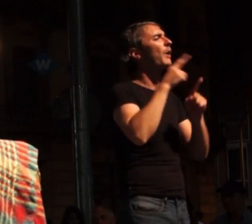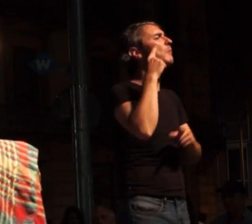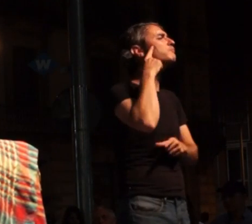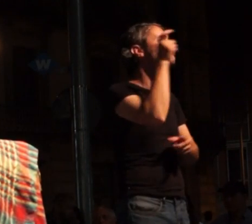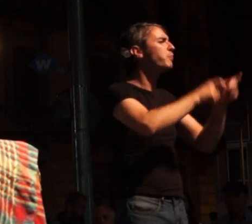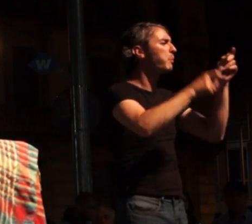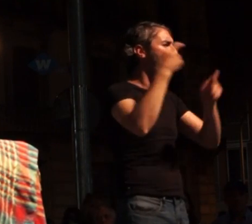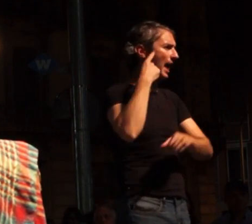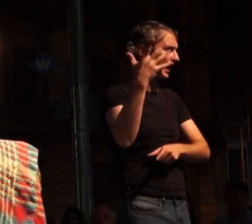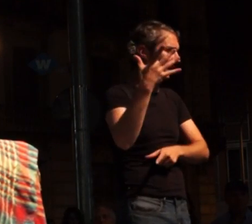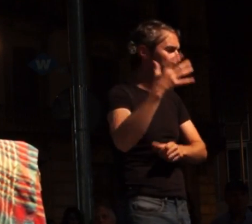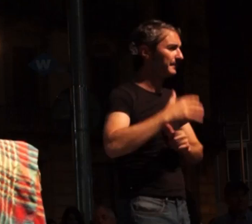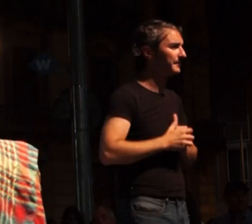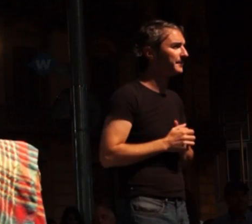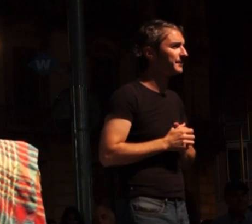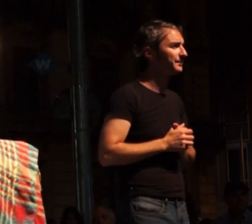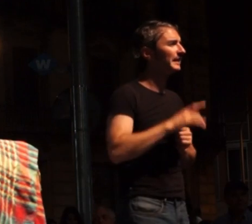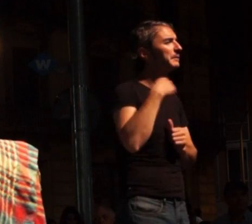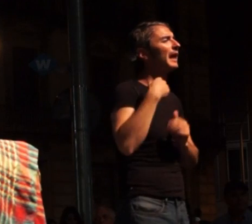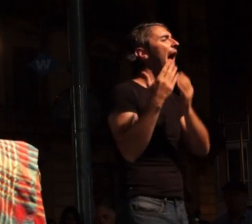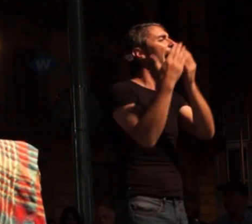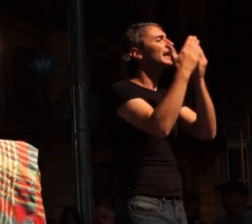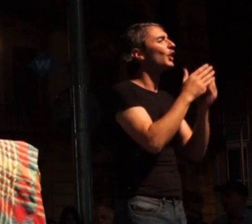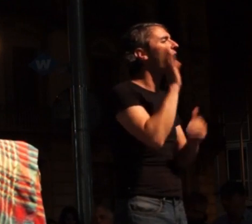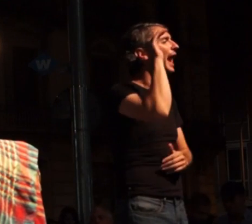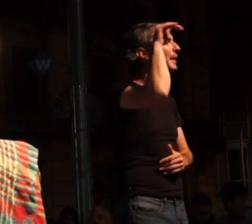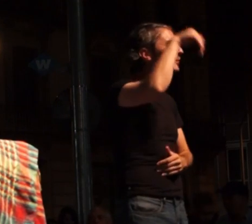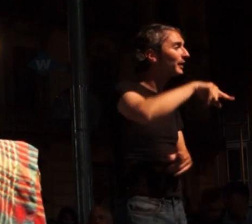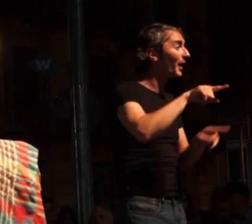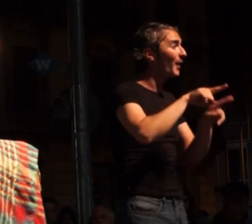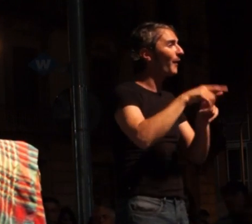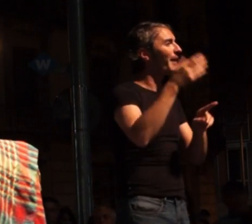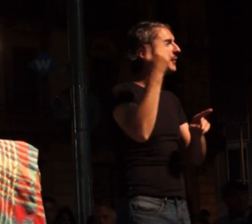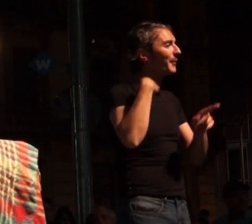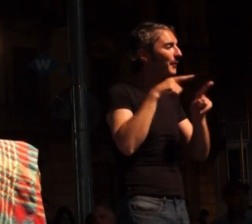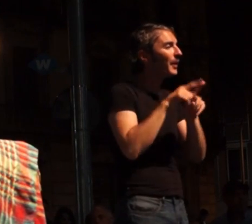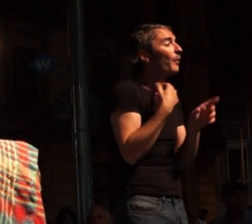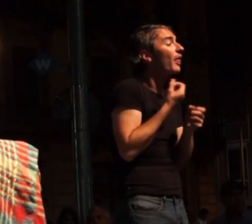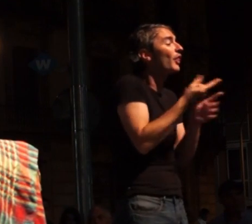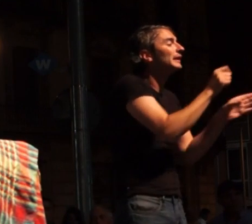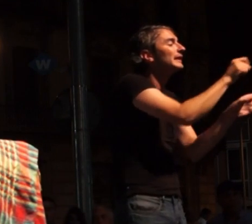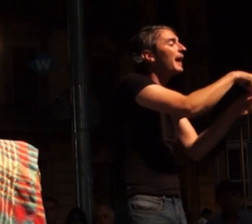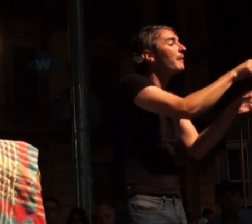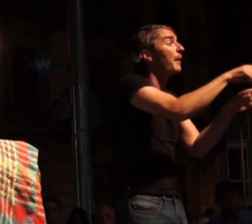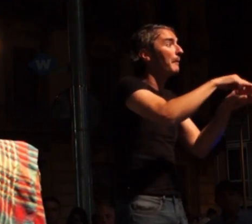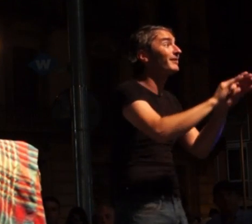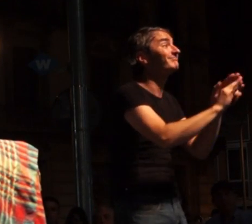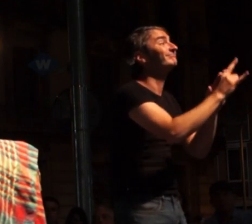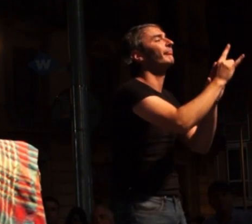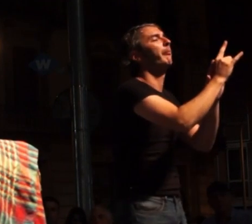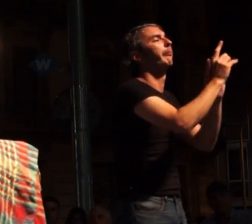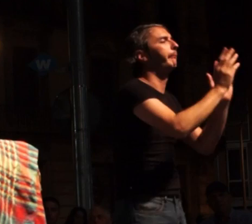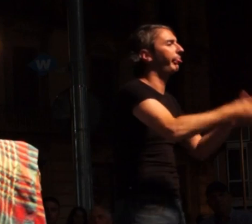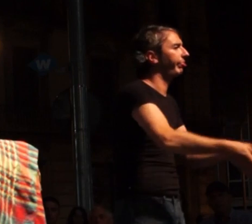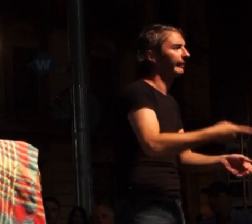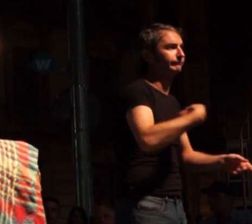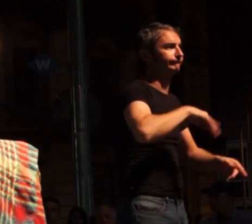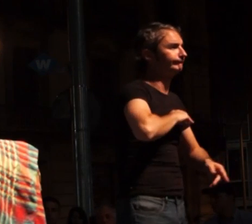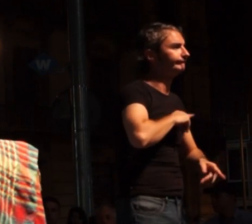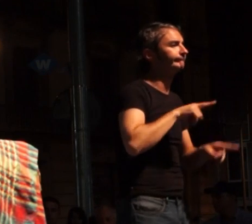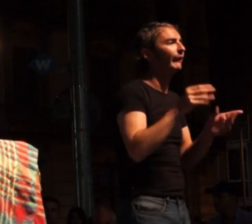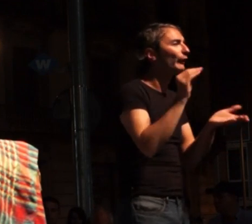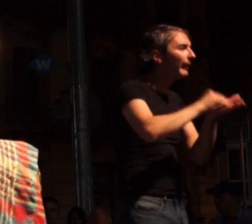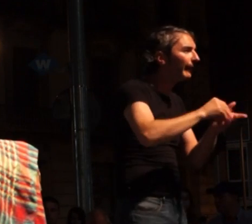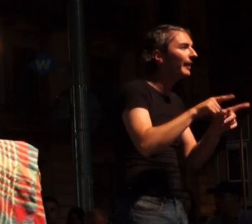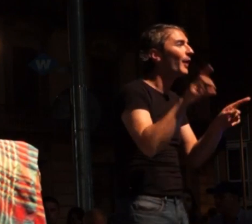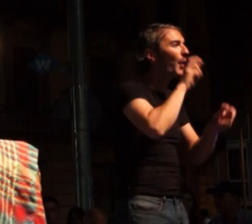popular. Els de l'escola republicana, que sembrà les llavors d'un futur que no va poder ser. Els dels obrers